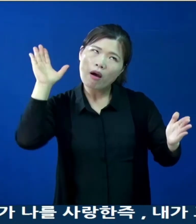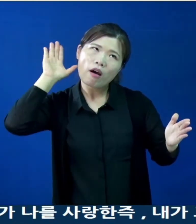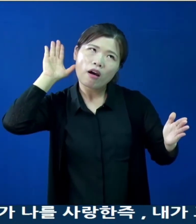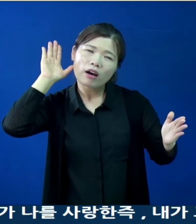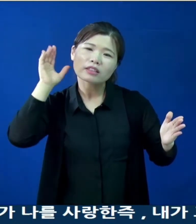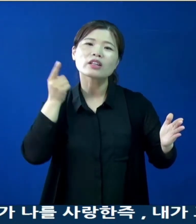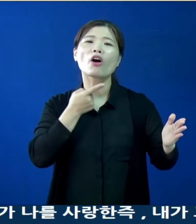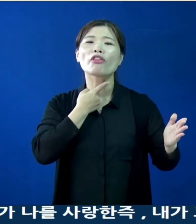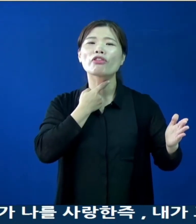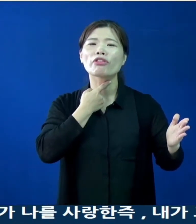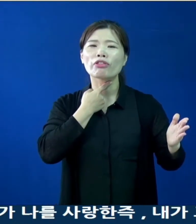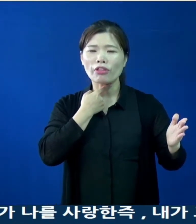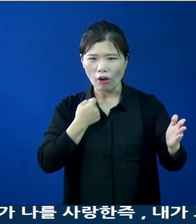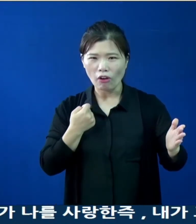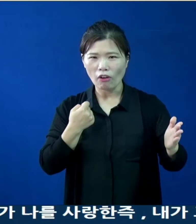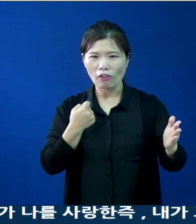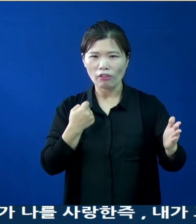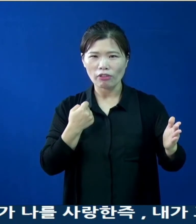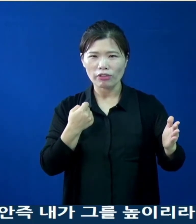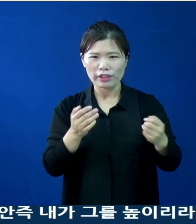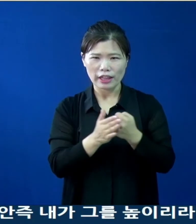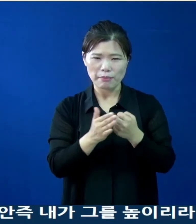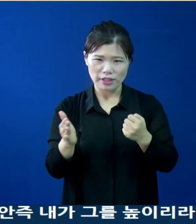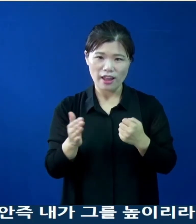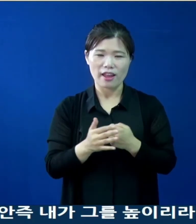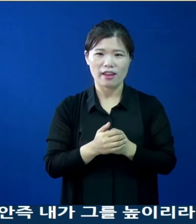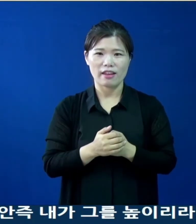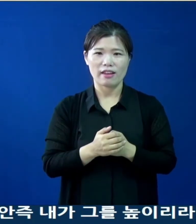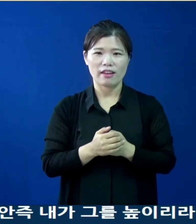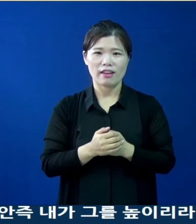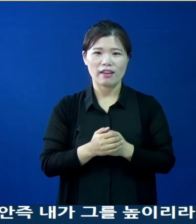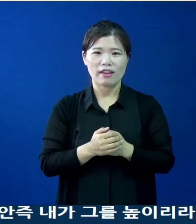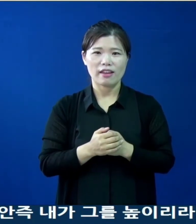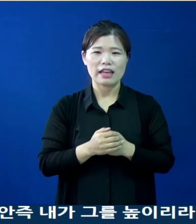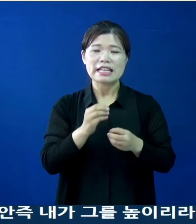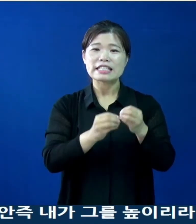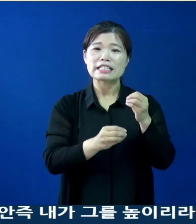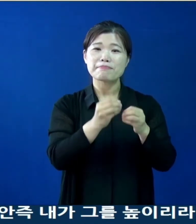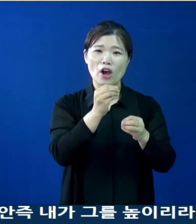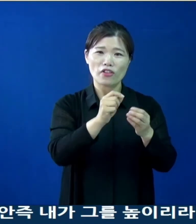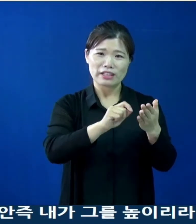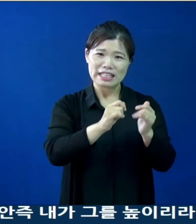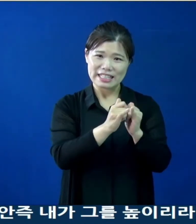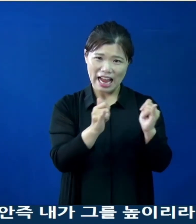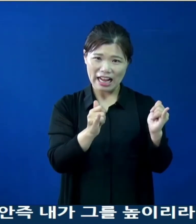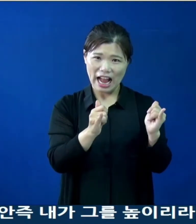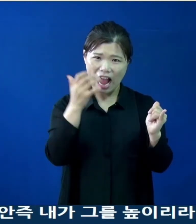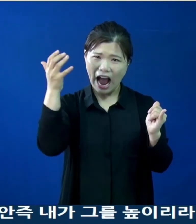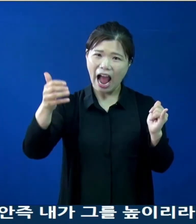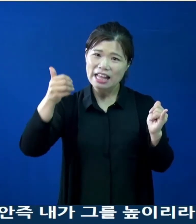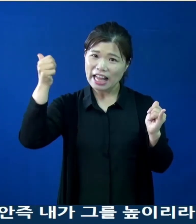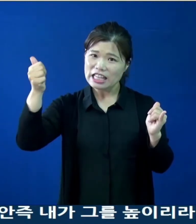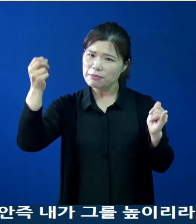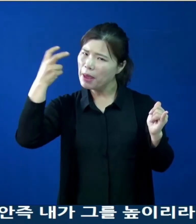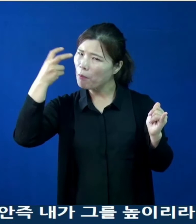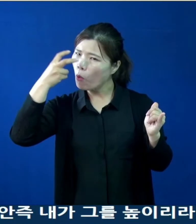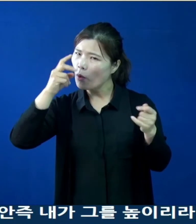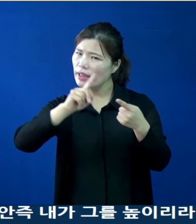자신감에서 비롯되고 있는데, 사실 시편 기자가 이렇게 하나님의 보호를 확실히